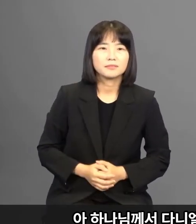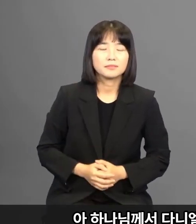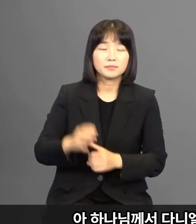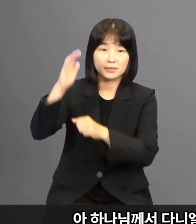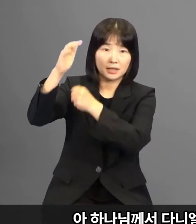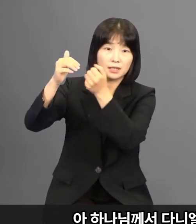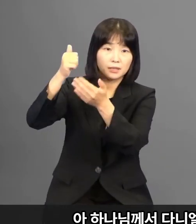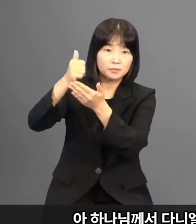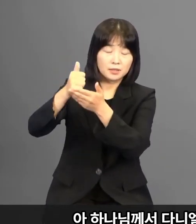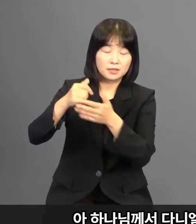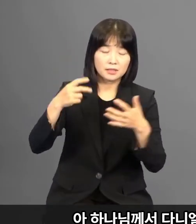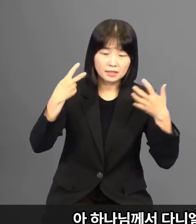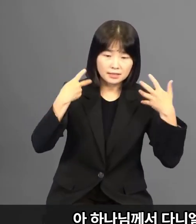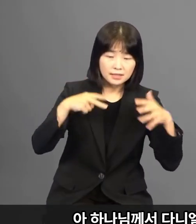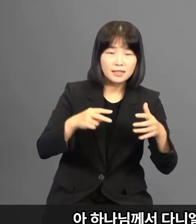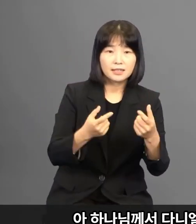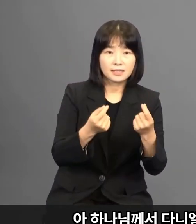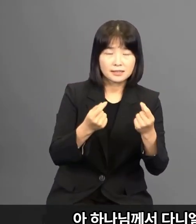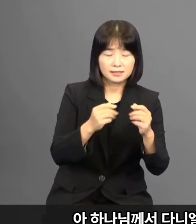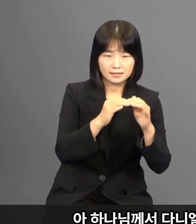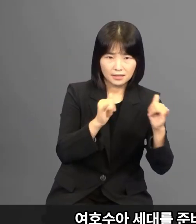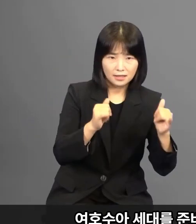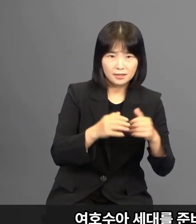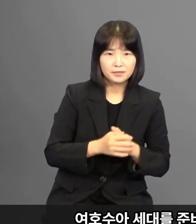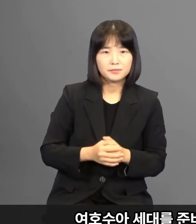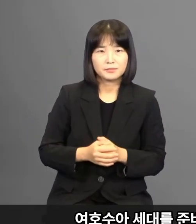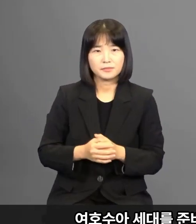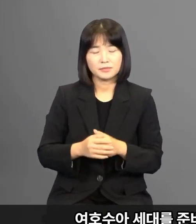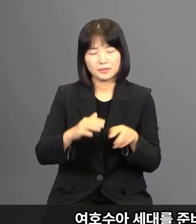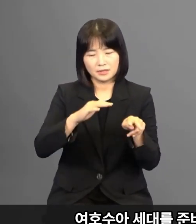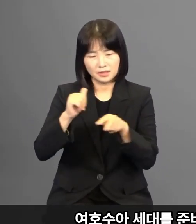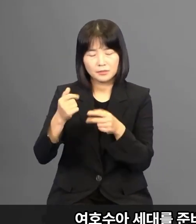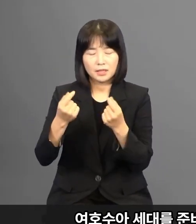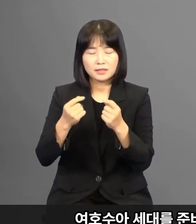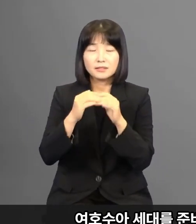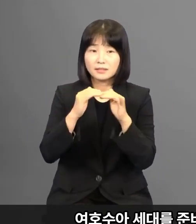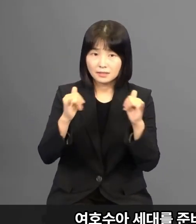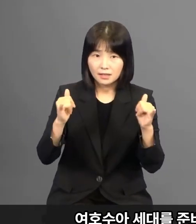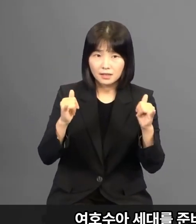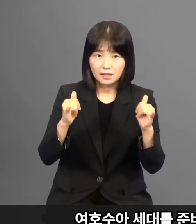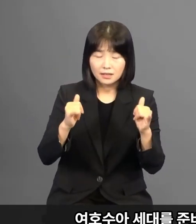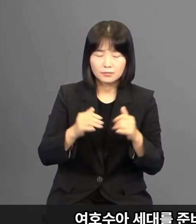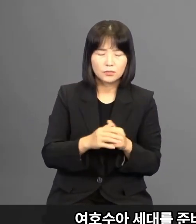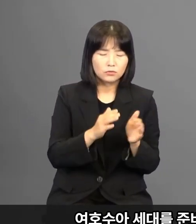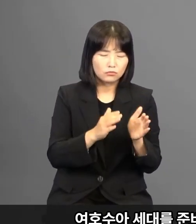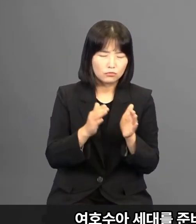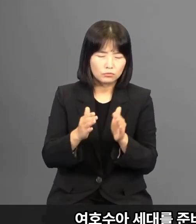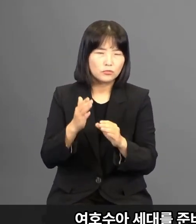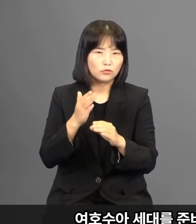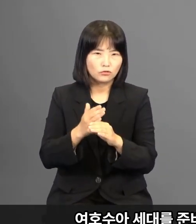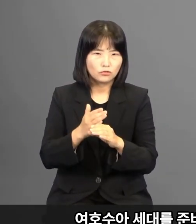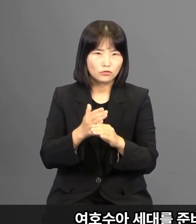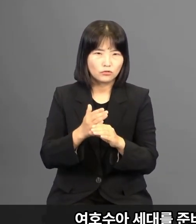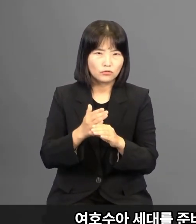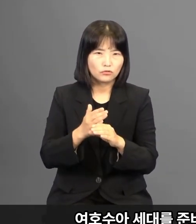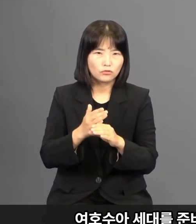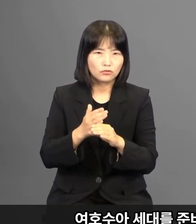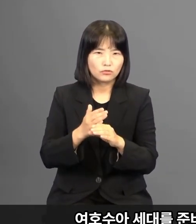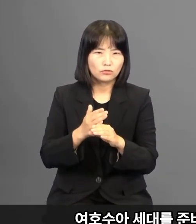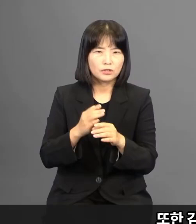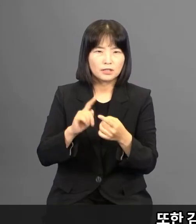하나님께서 다니엘 같은 사람, 사무엘과 같은 사람, 여호수아 세대를 준비하고 계시는구나 하는